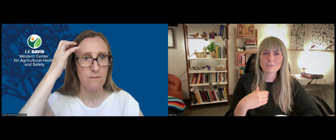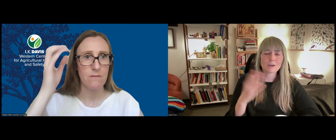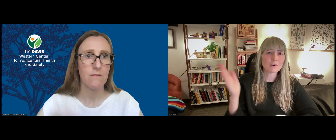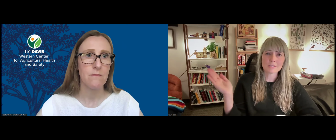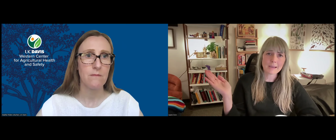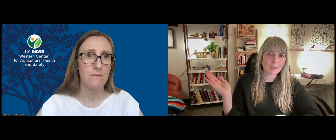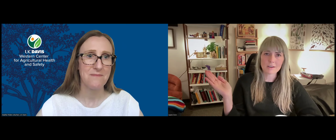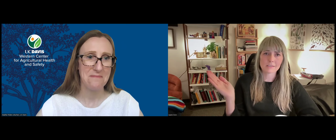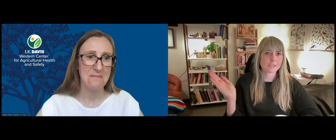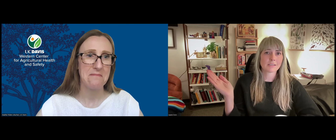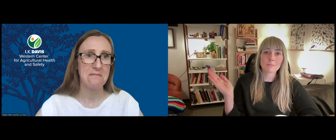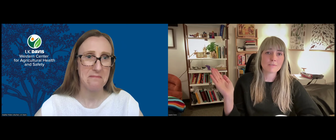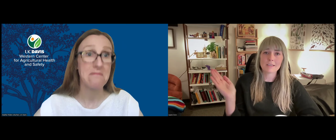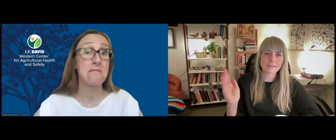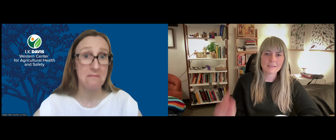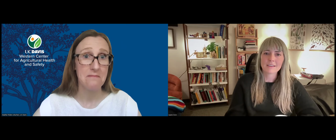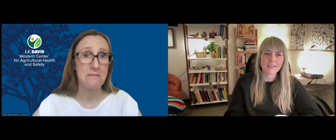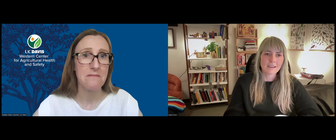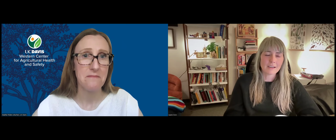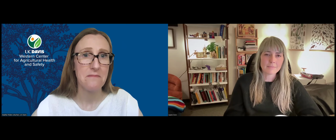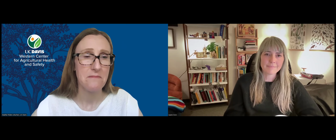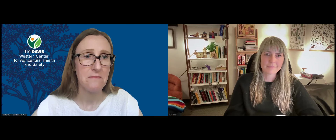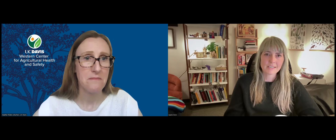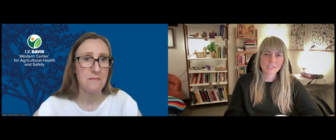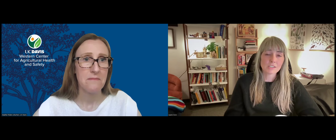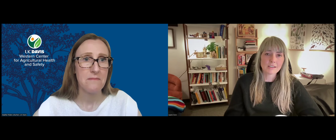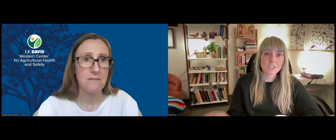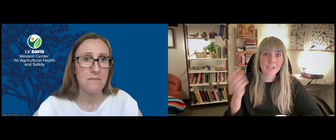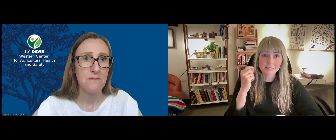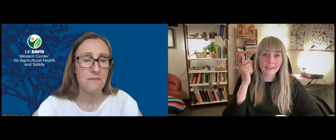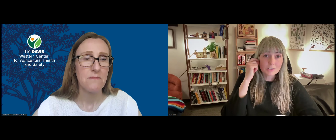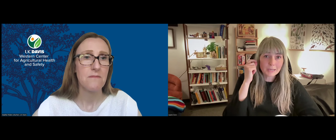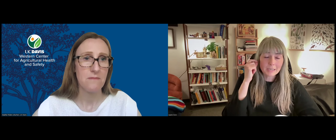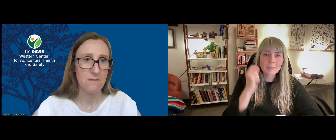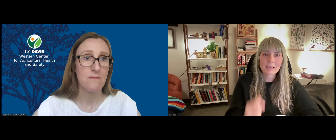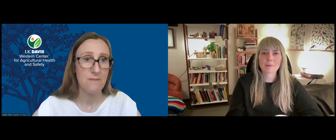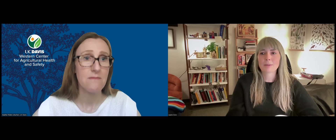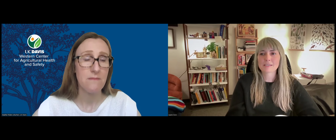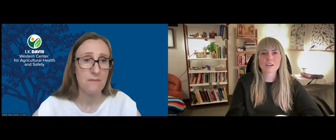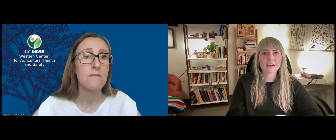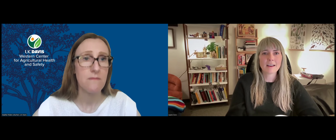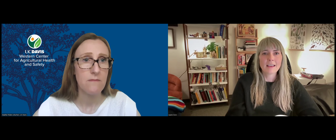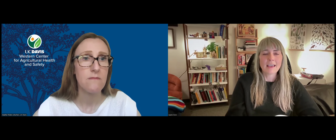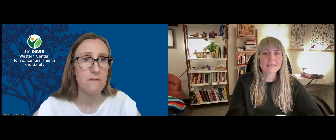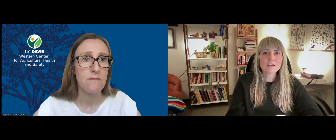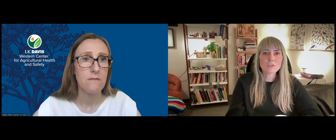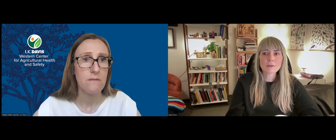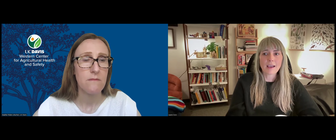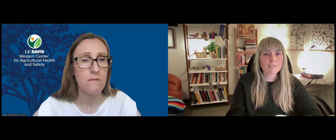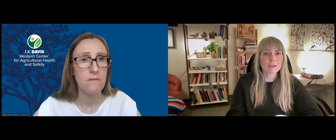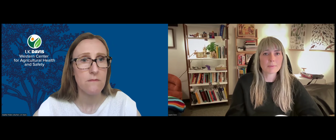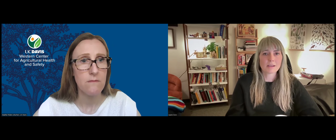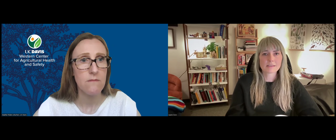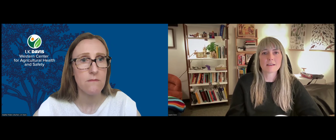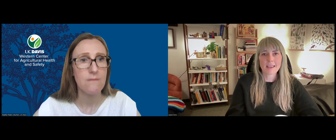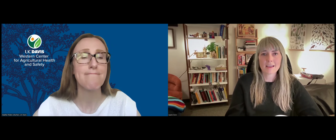si está en un lugar que es con demasiado ruido. Lo hago en lugares que es con concierto y películas. Es como tengo que